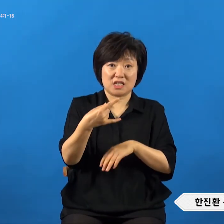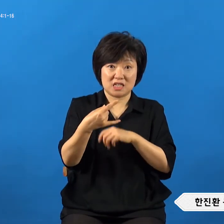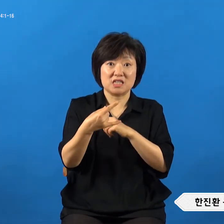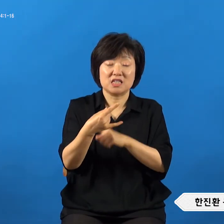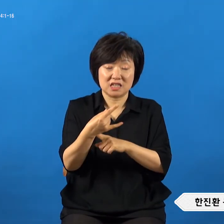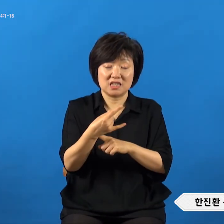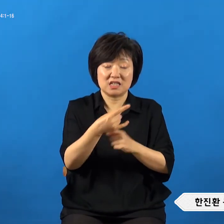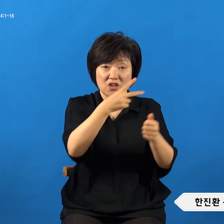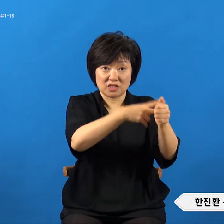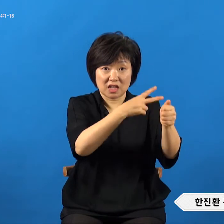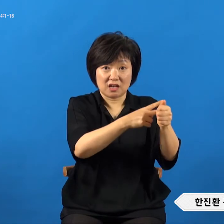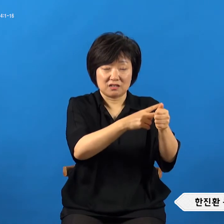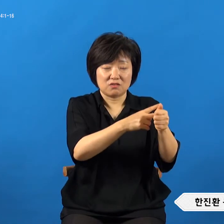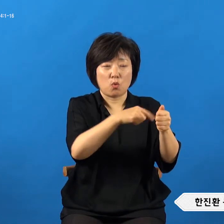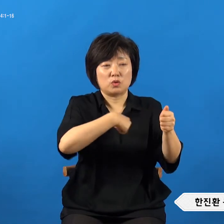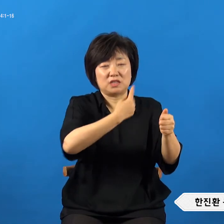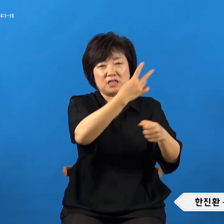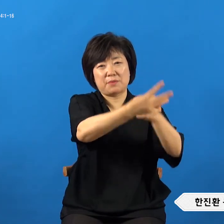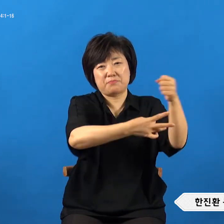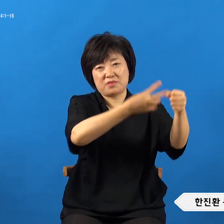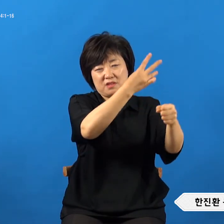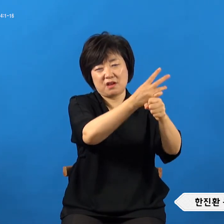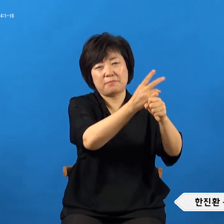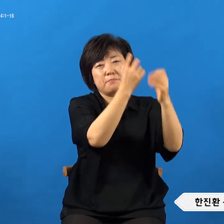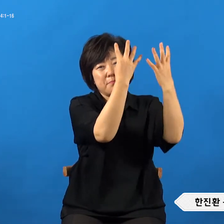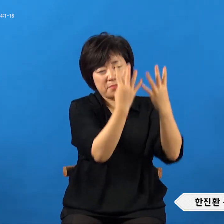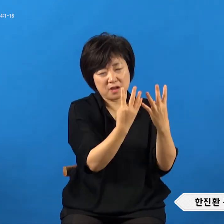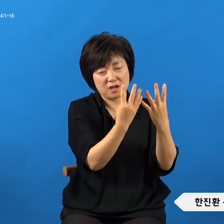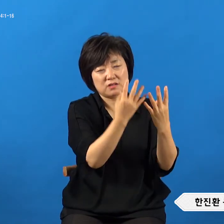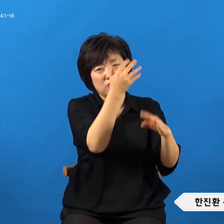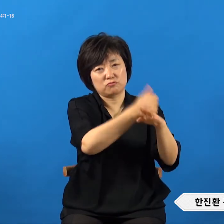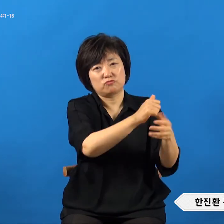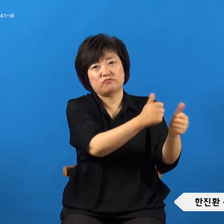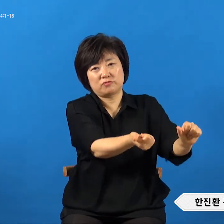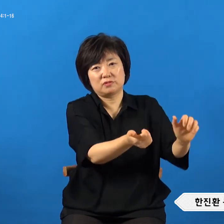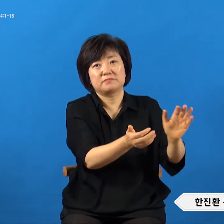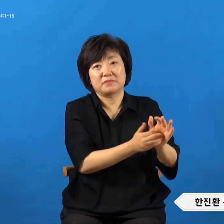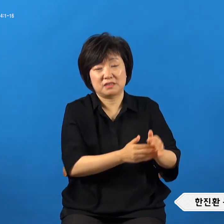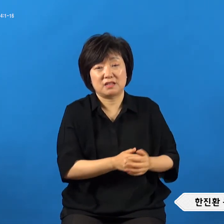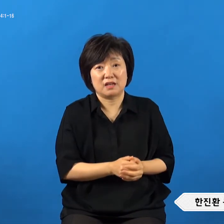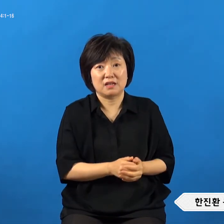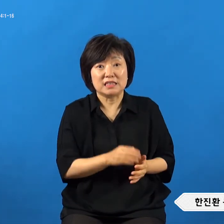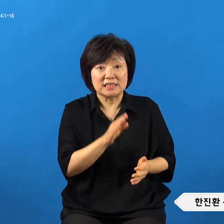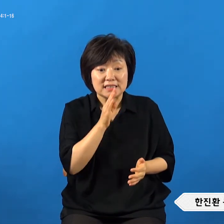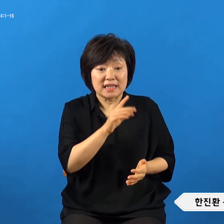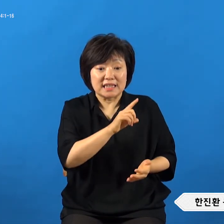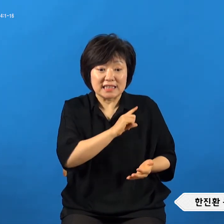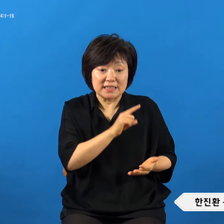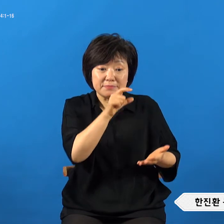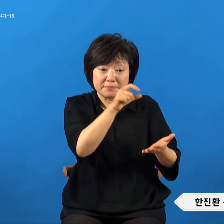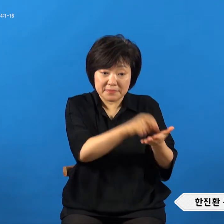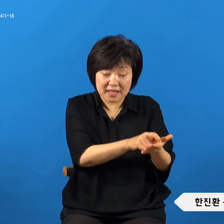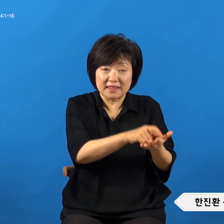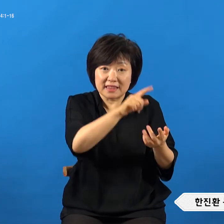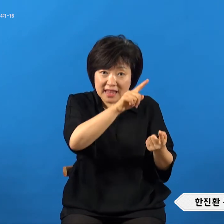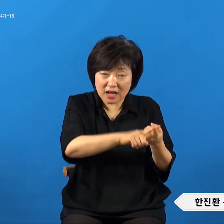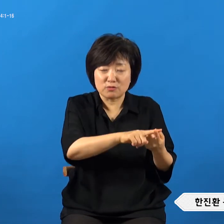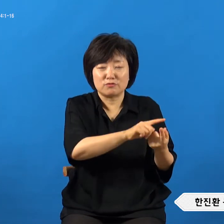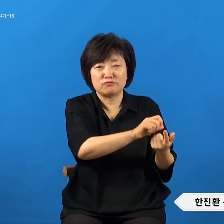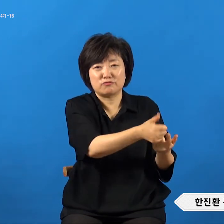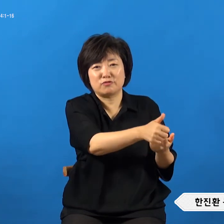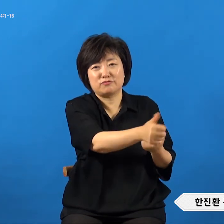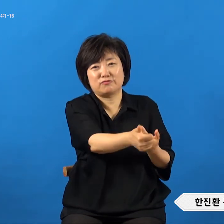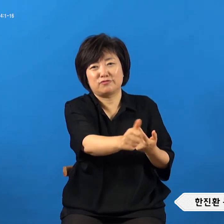혼자서 3년형을 받았고 결국 감옥에서 옥사했습니다. 정말 이름 쓴 순서대로 죽었습니다.